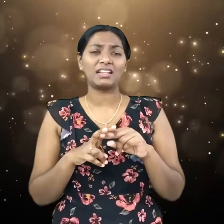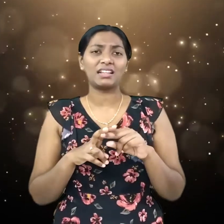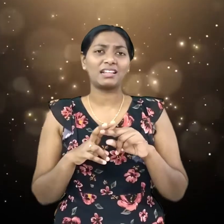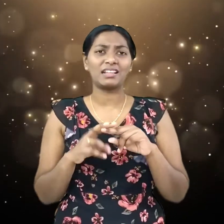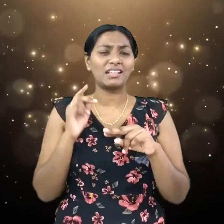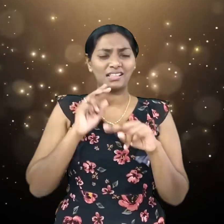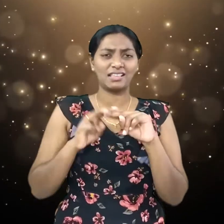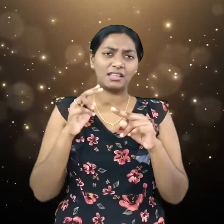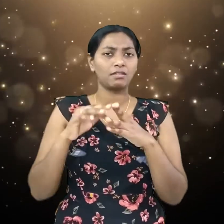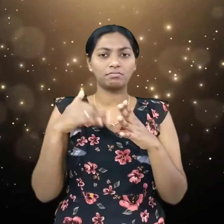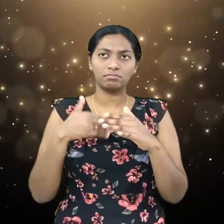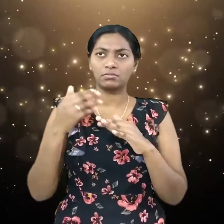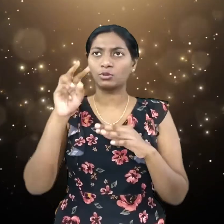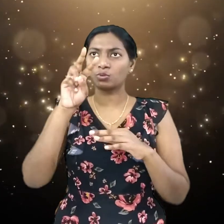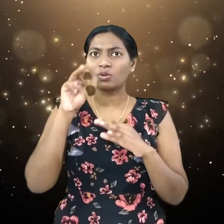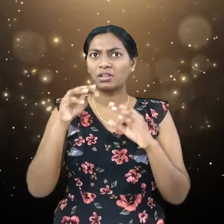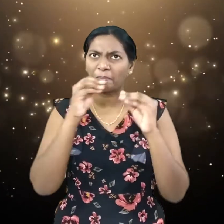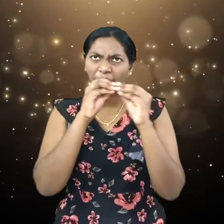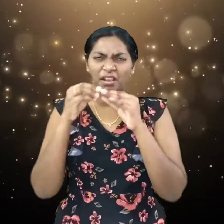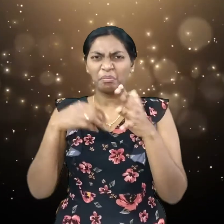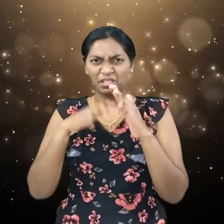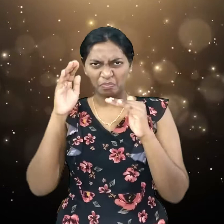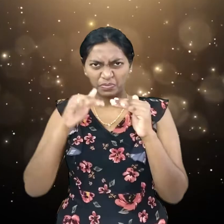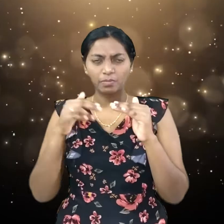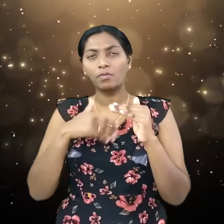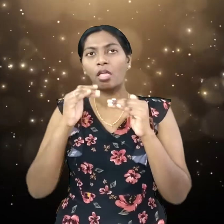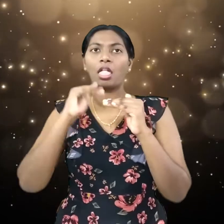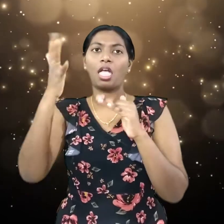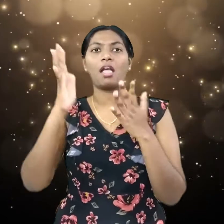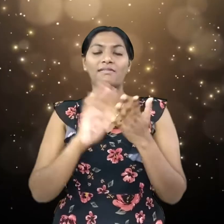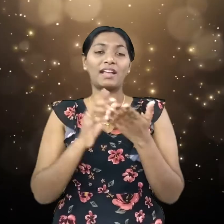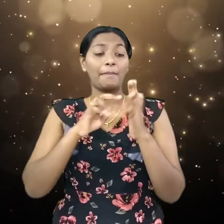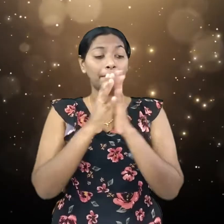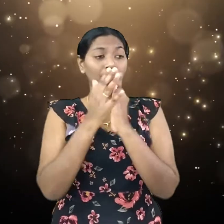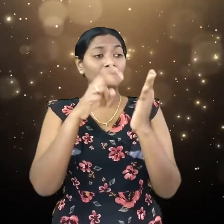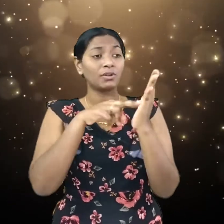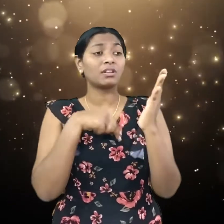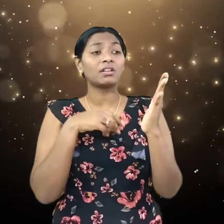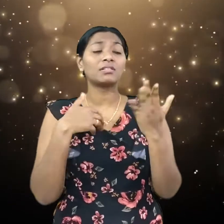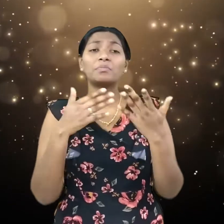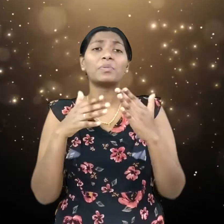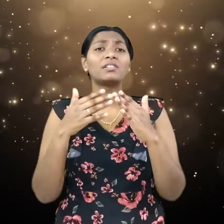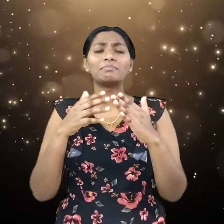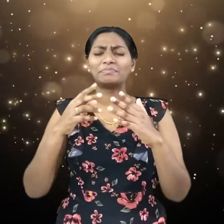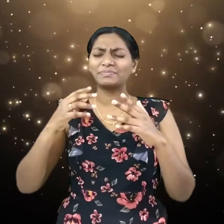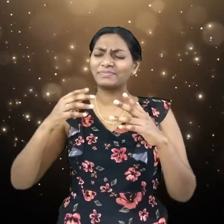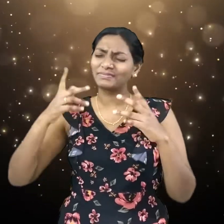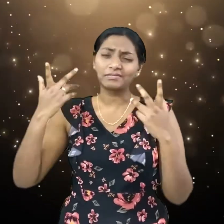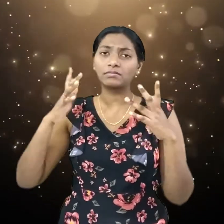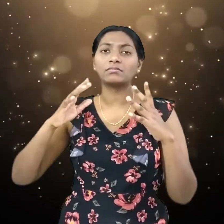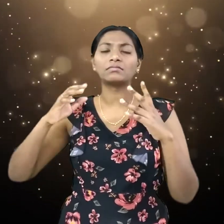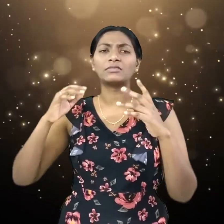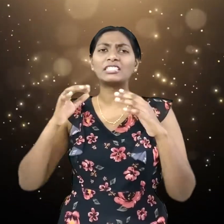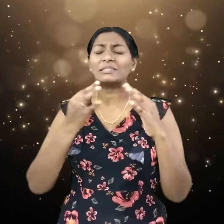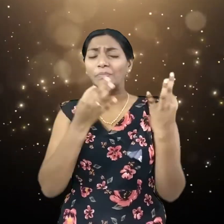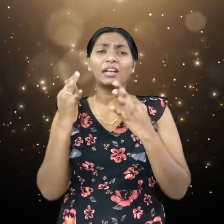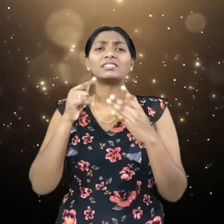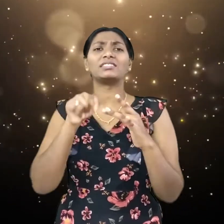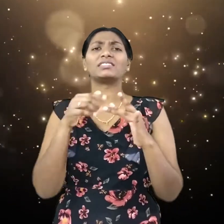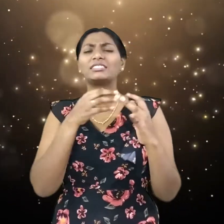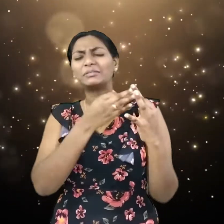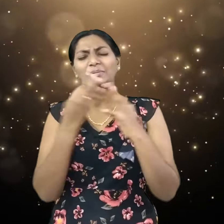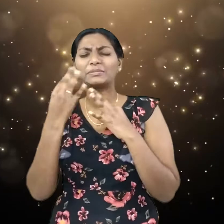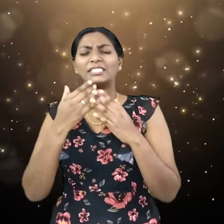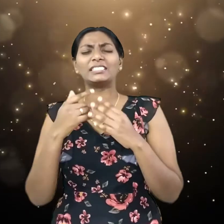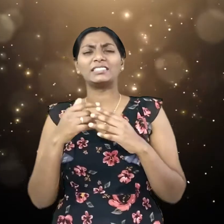दिमाग वहां पहुंच गया है तो इसके आगे भी कुछ है। प्रेज द लॉर्ड, क्योंकि मैंने अपनी बाइबल में पढ़ा ये सब क्या है, अनसर्चेबल, क्या है,